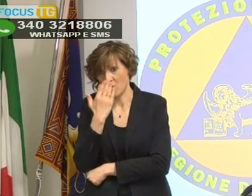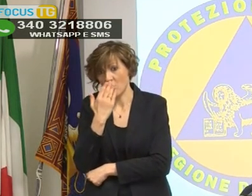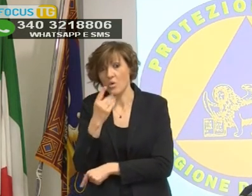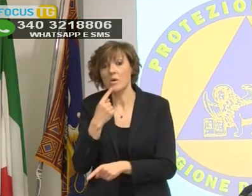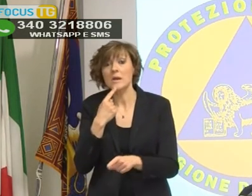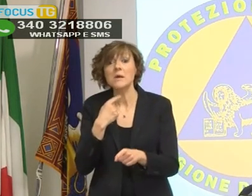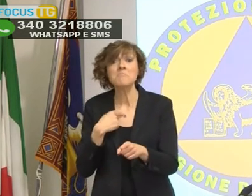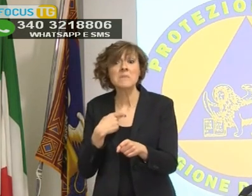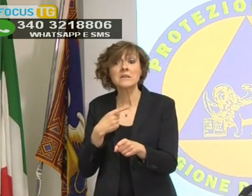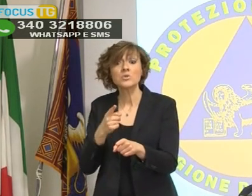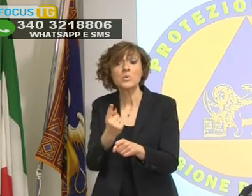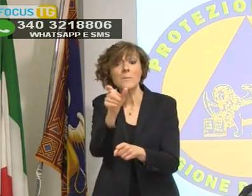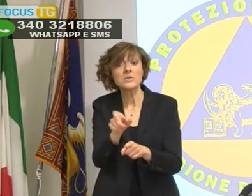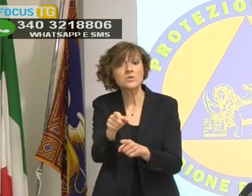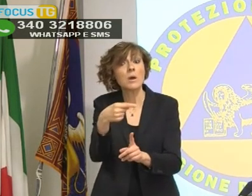non lo era.